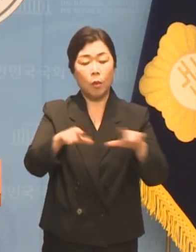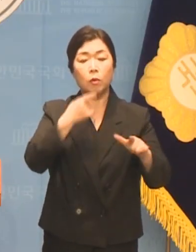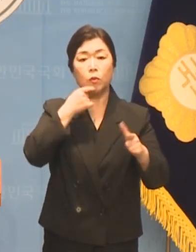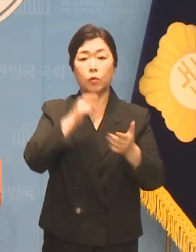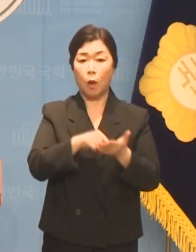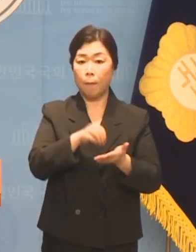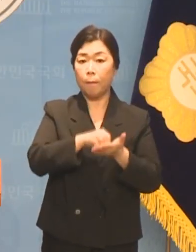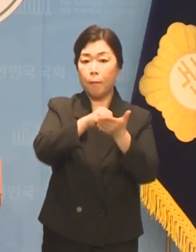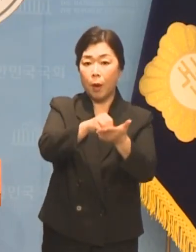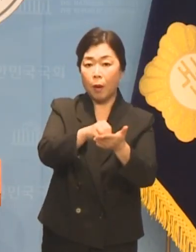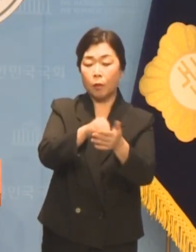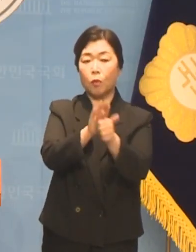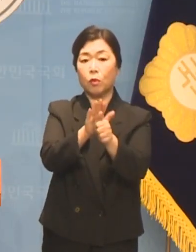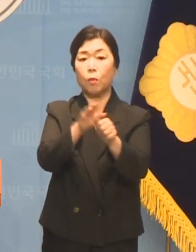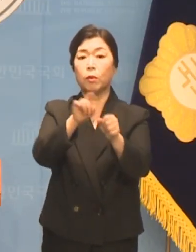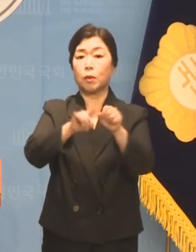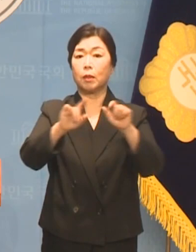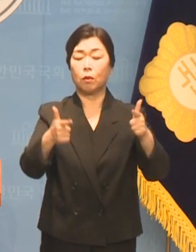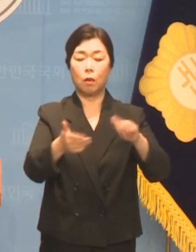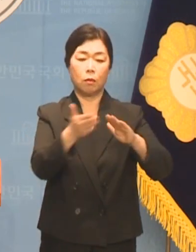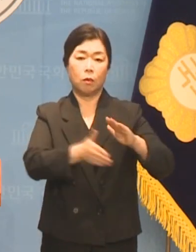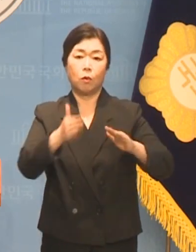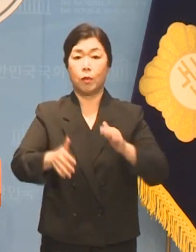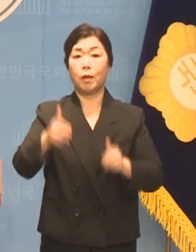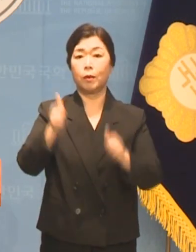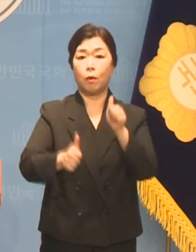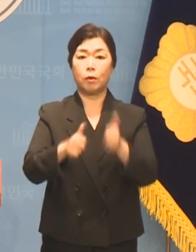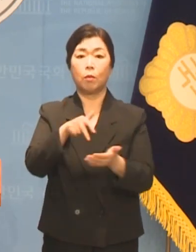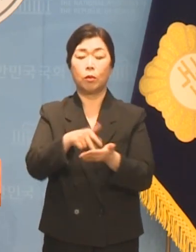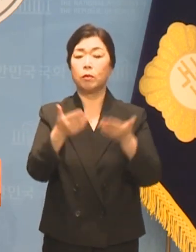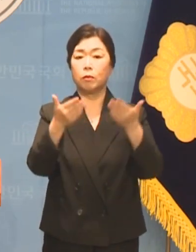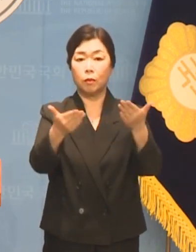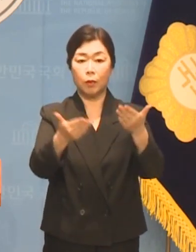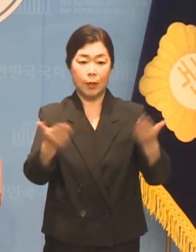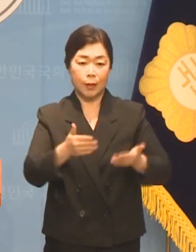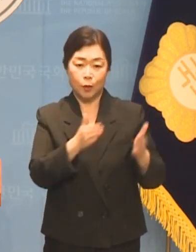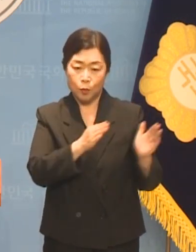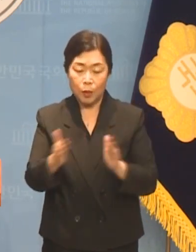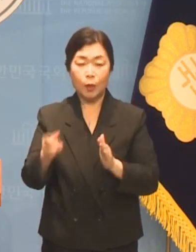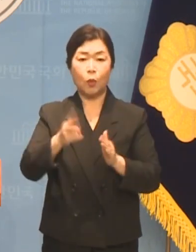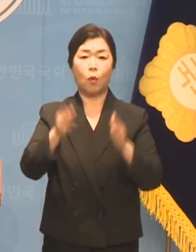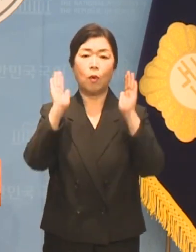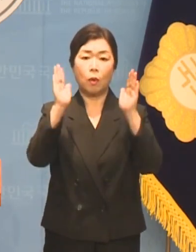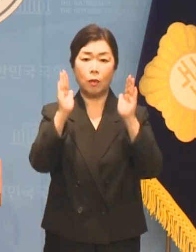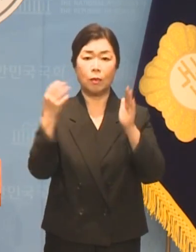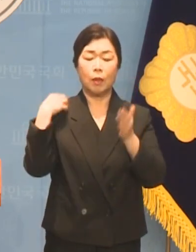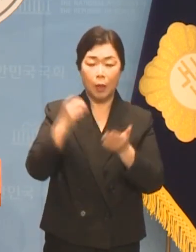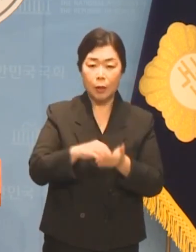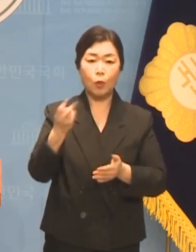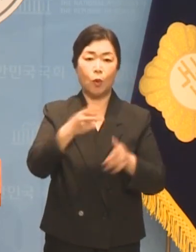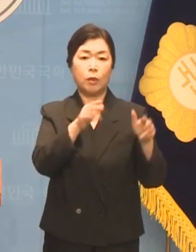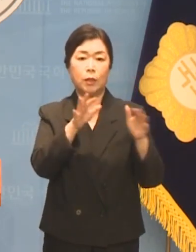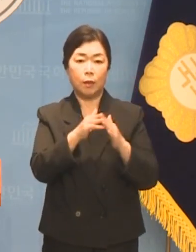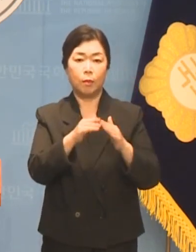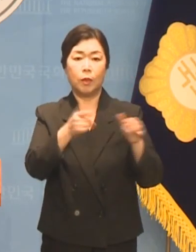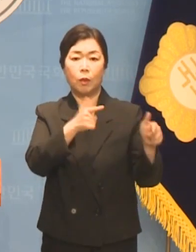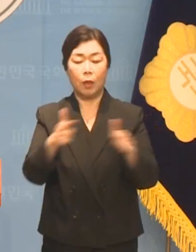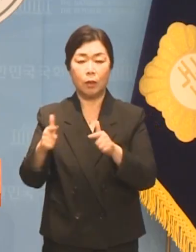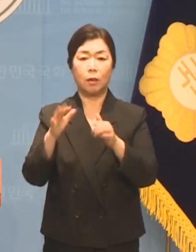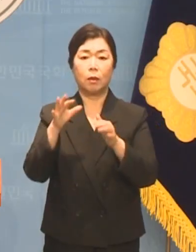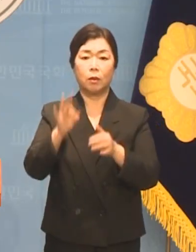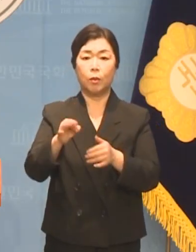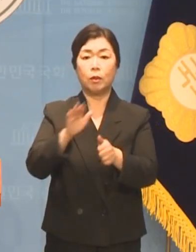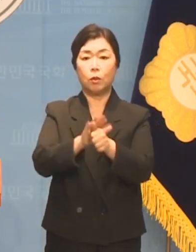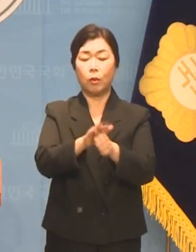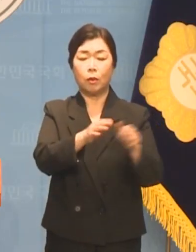할당이 아니라 공정한 경쟁을 보장하면서도 취업 준비, 학업 복귀, 금융 지원, 주택 마련 등